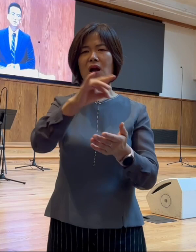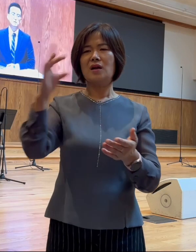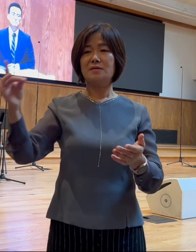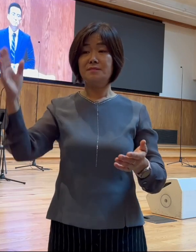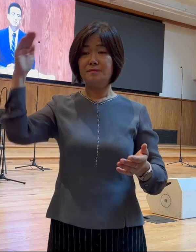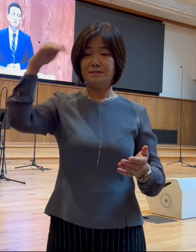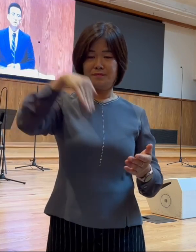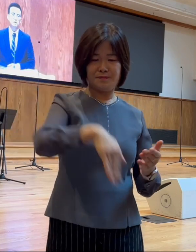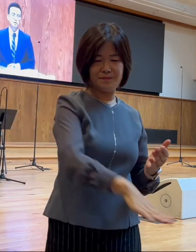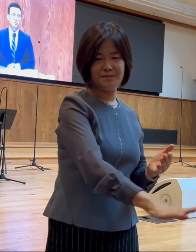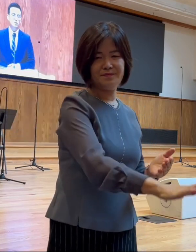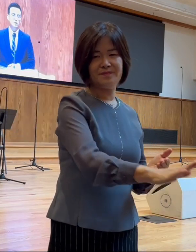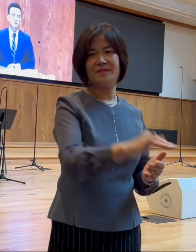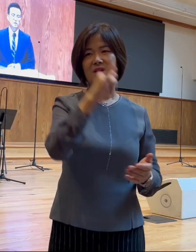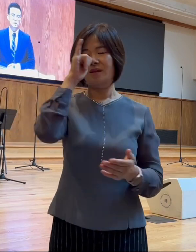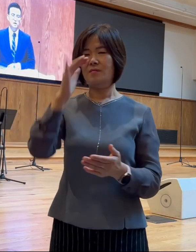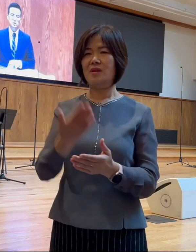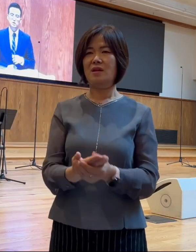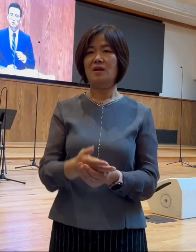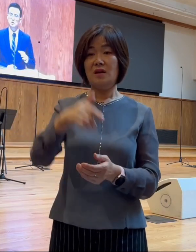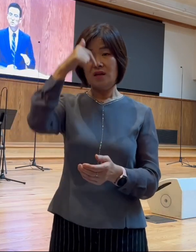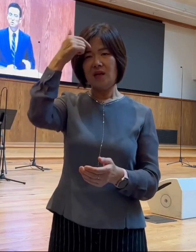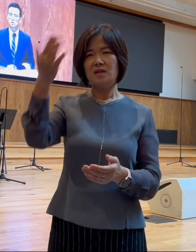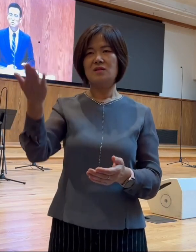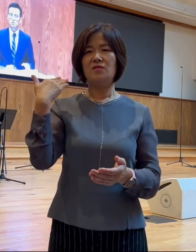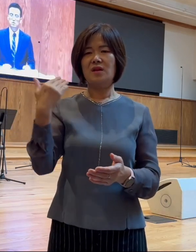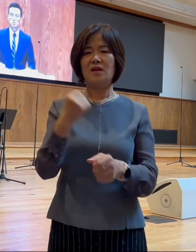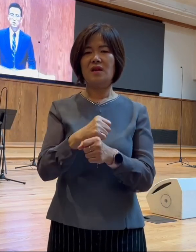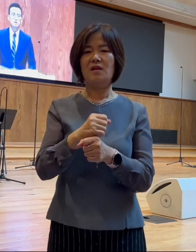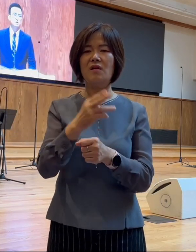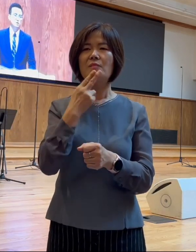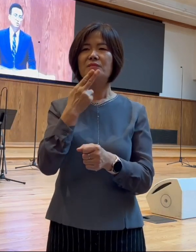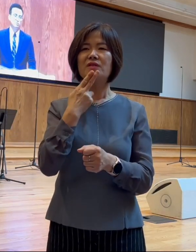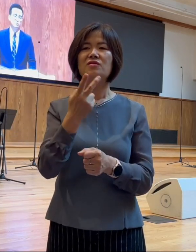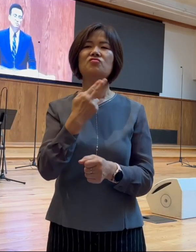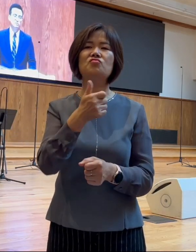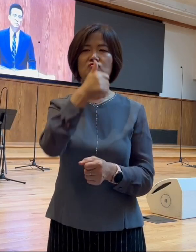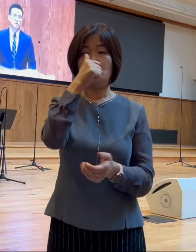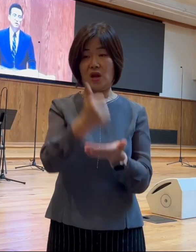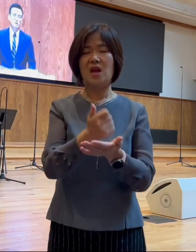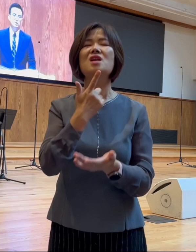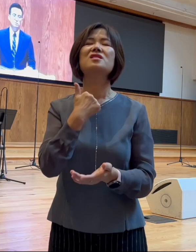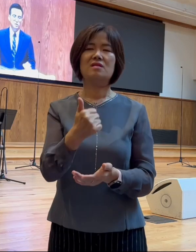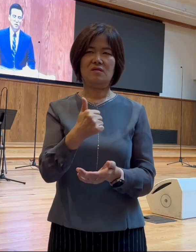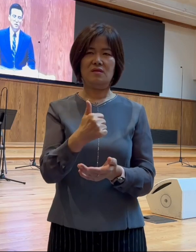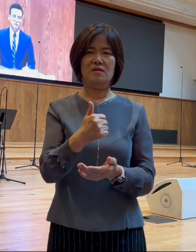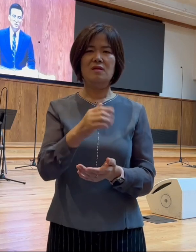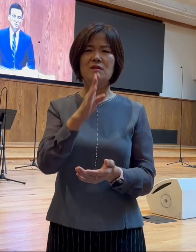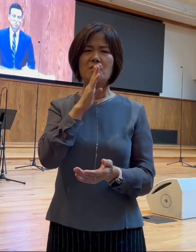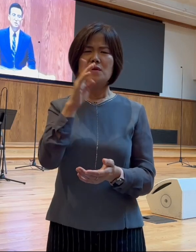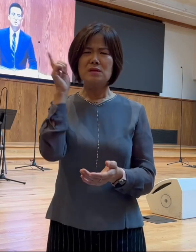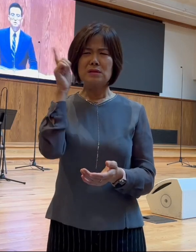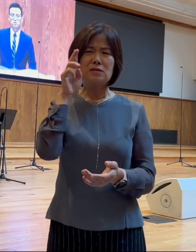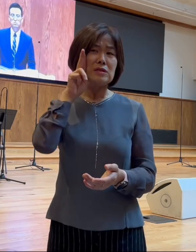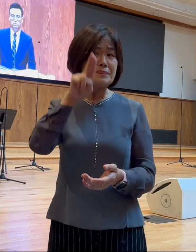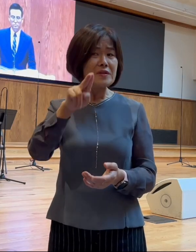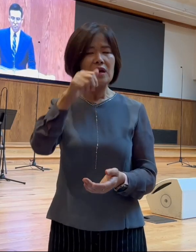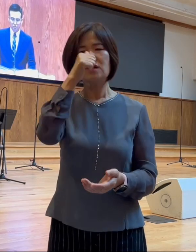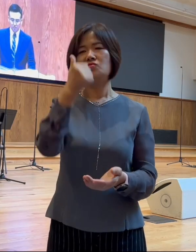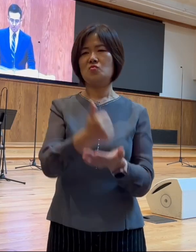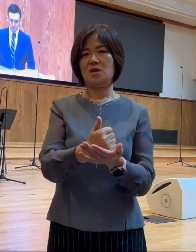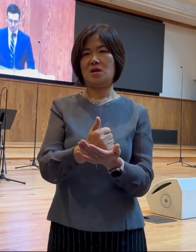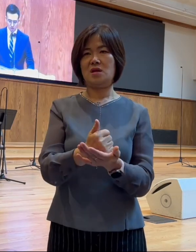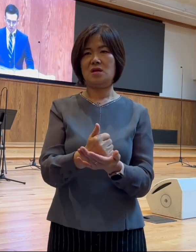있습니다. 예컨대 예전에 짓지 않던 죄를 짓는 경우, 심각한 죄를 짓는 경우,